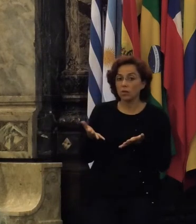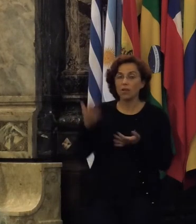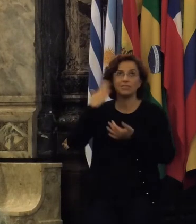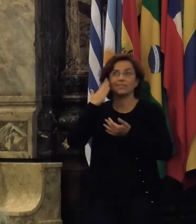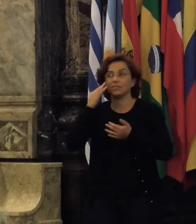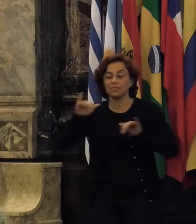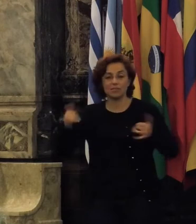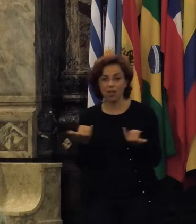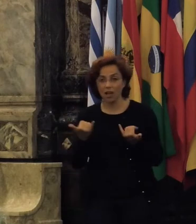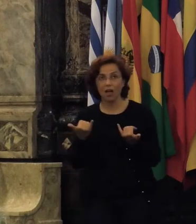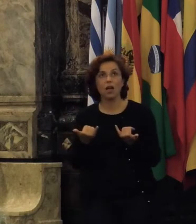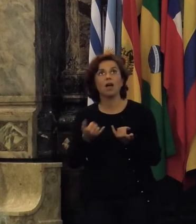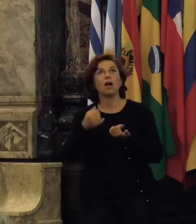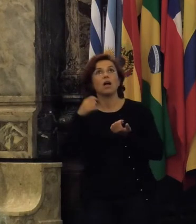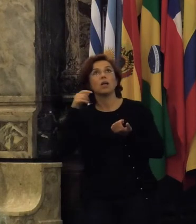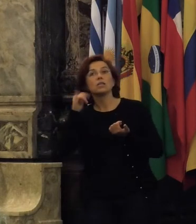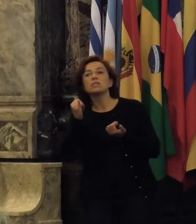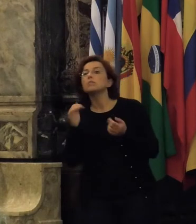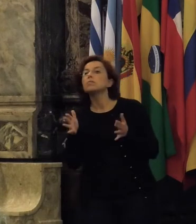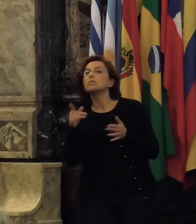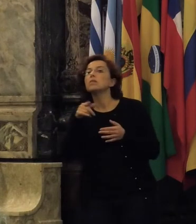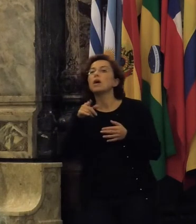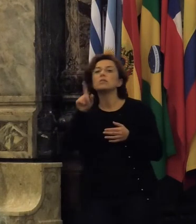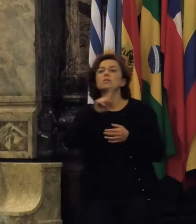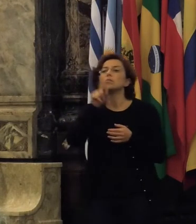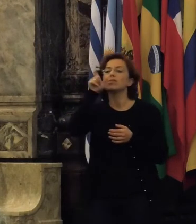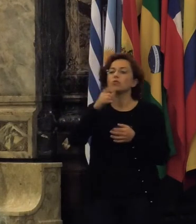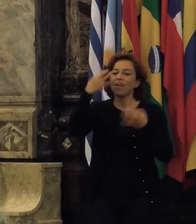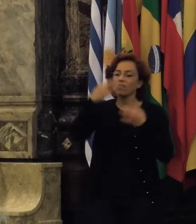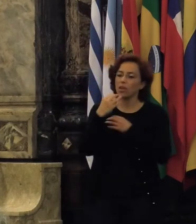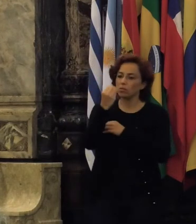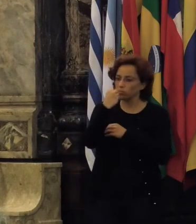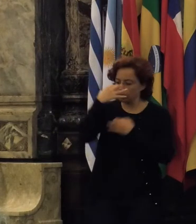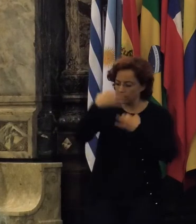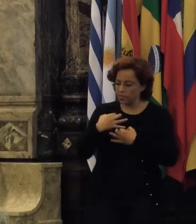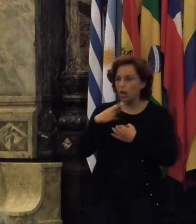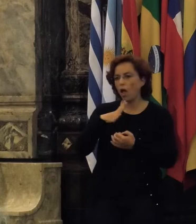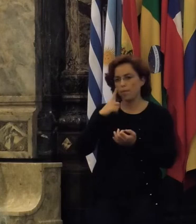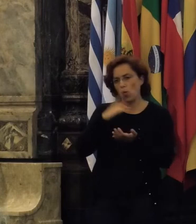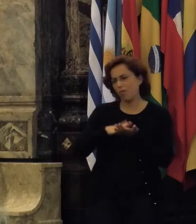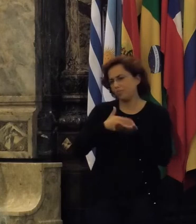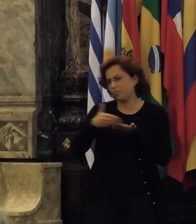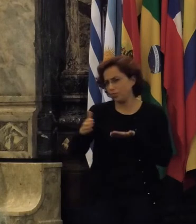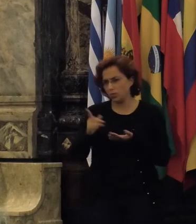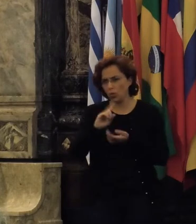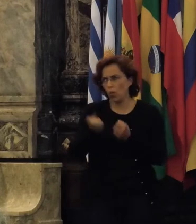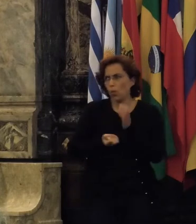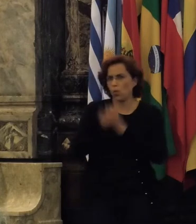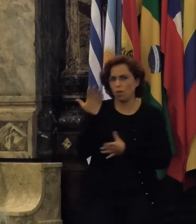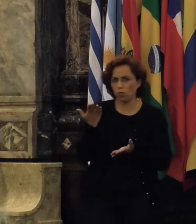sabemos qué sucede si no sé, alguien no está bien alimentado. Tenemos sobradas pruebas. No es una novedad.